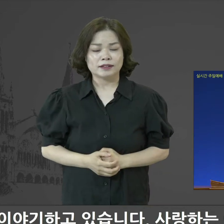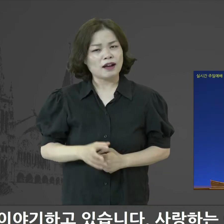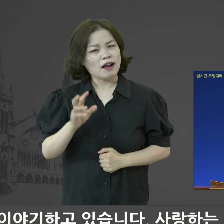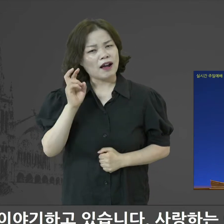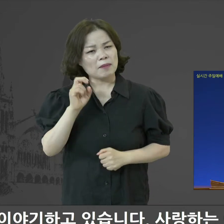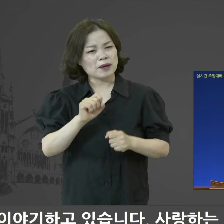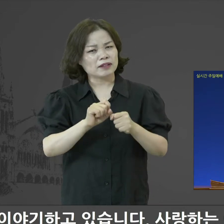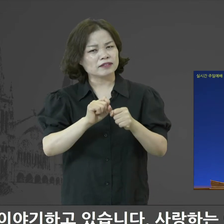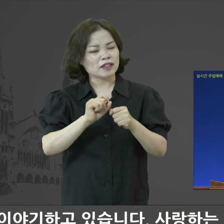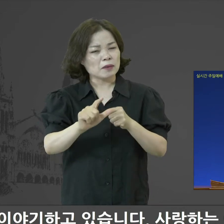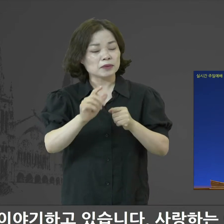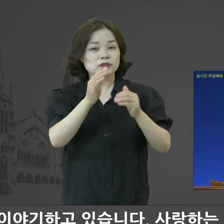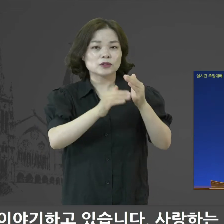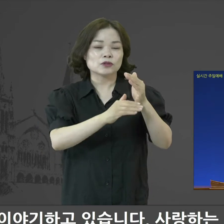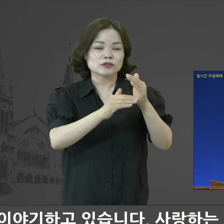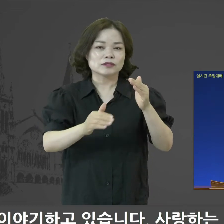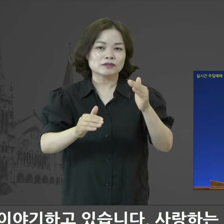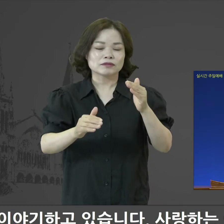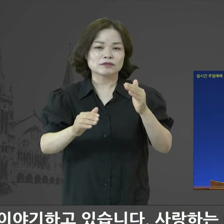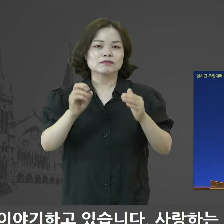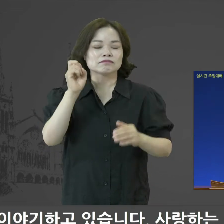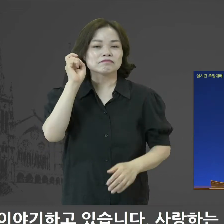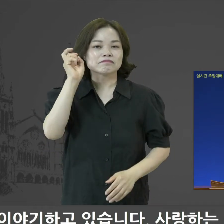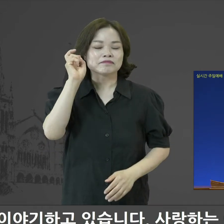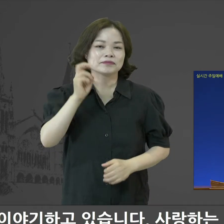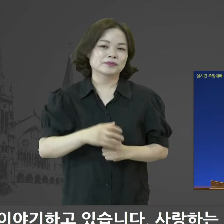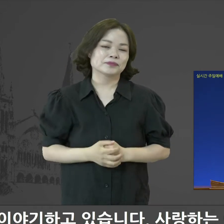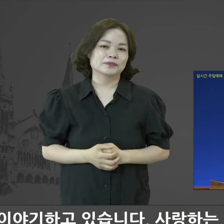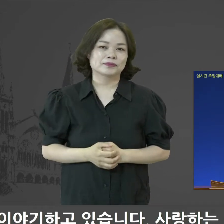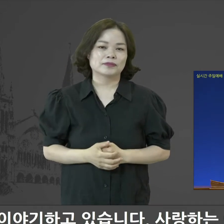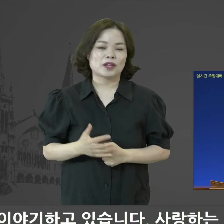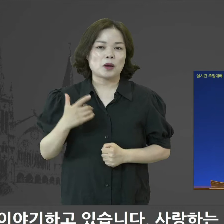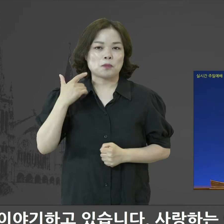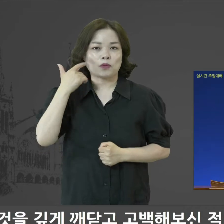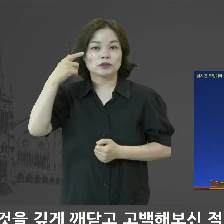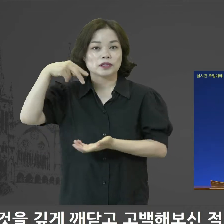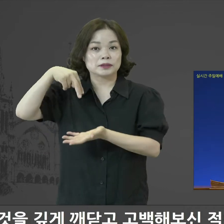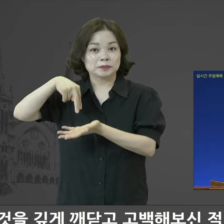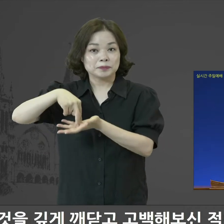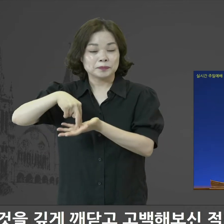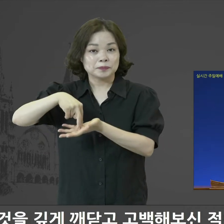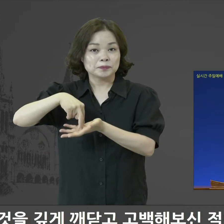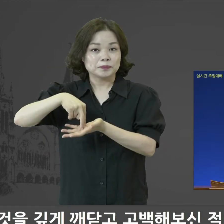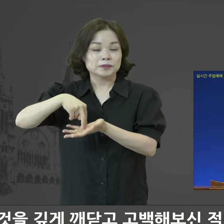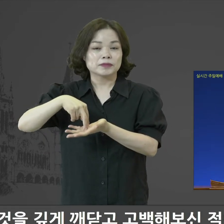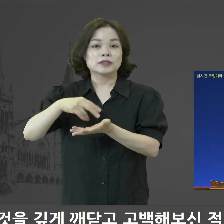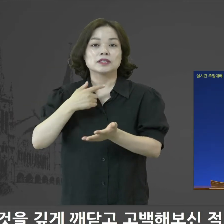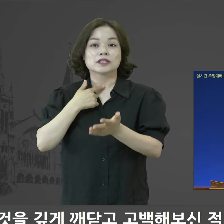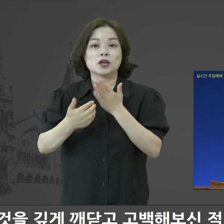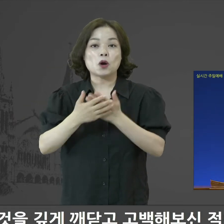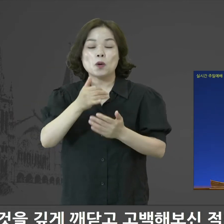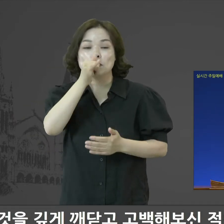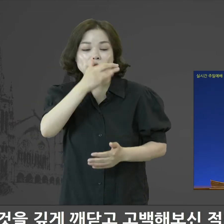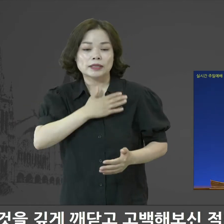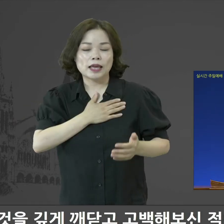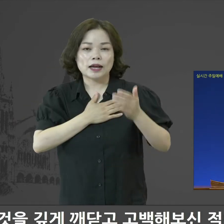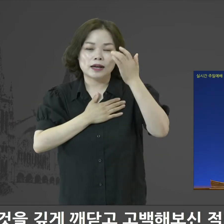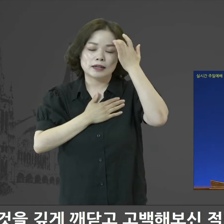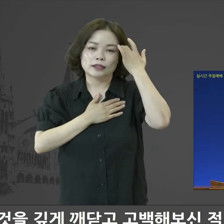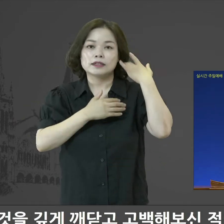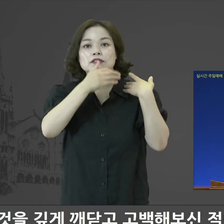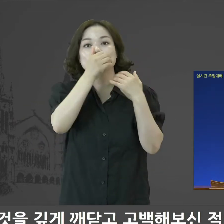아마도 다수의 성도님들은 그러시리라 믿습니다. 저도 그런 경험이 있습니다. 그런데 제가 죄인이라는